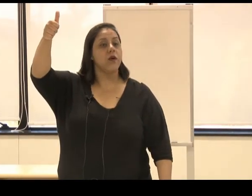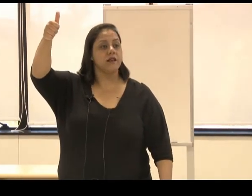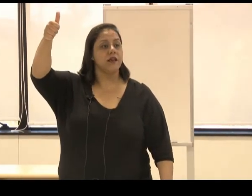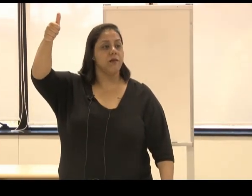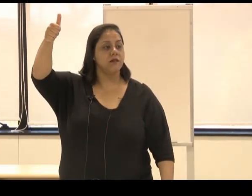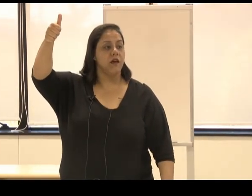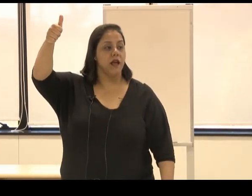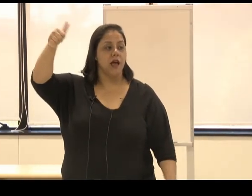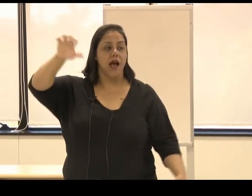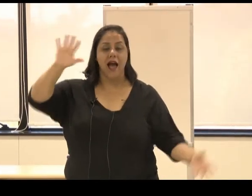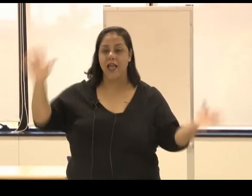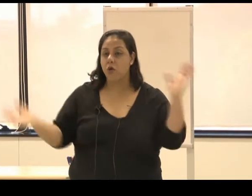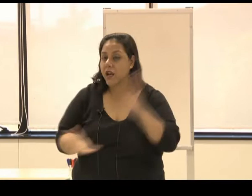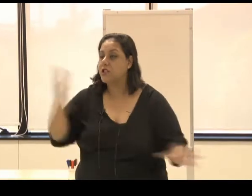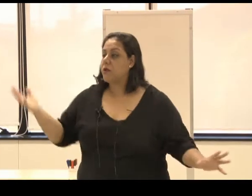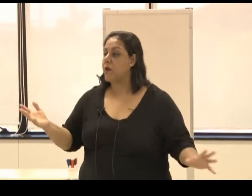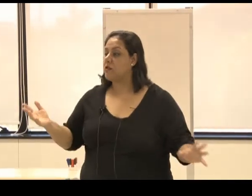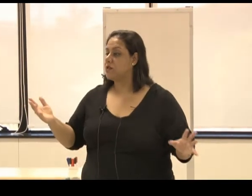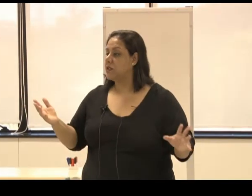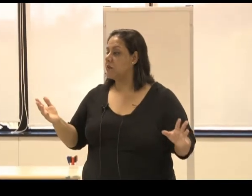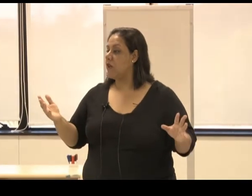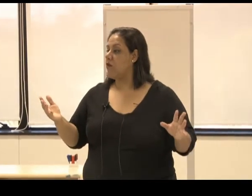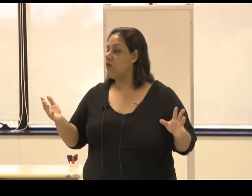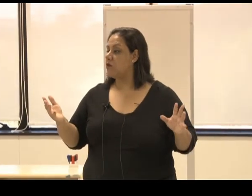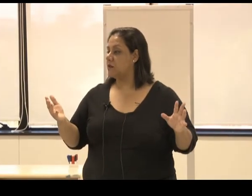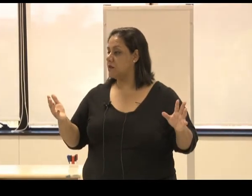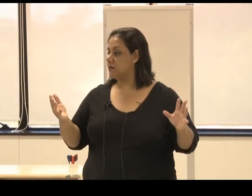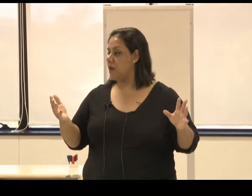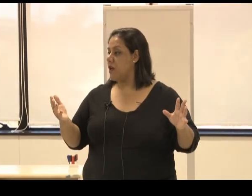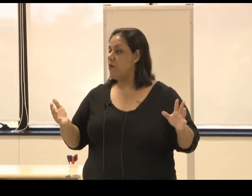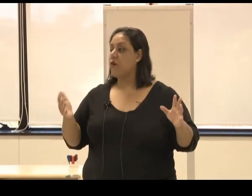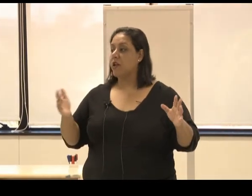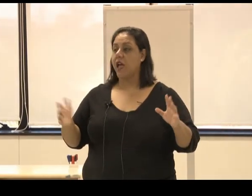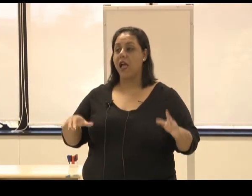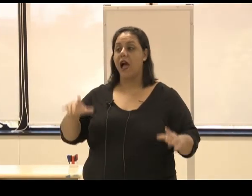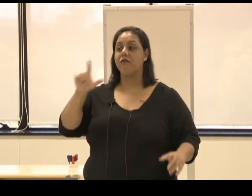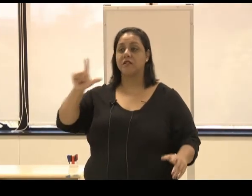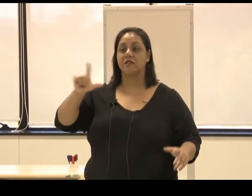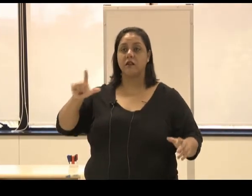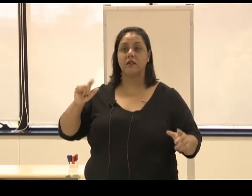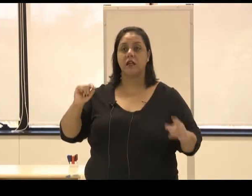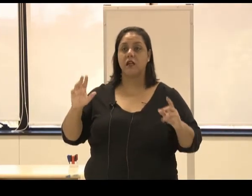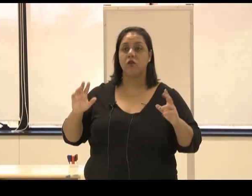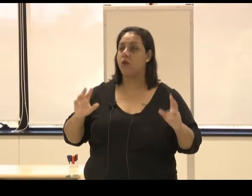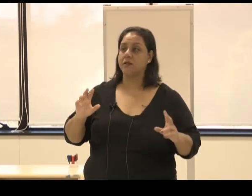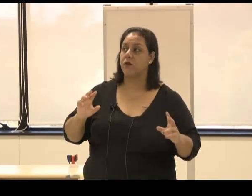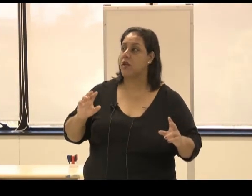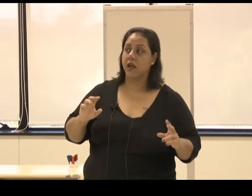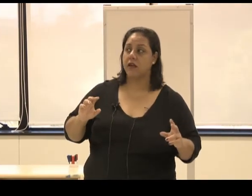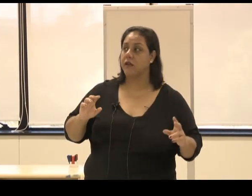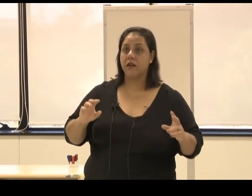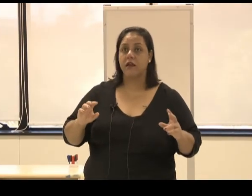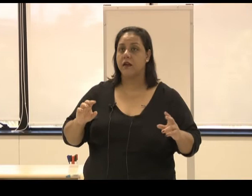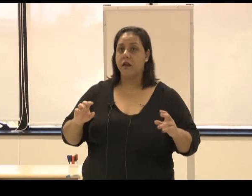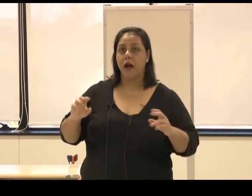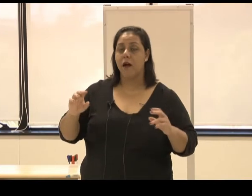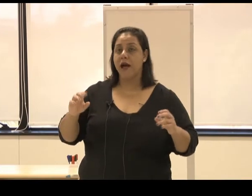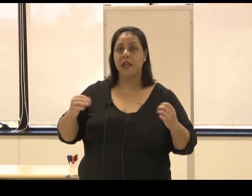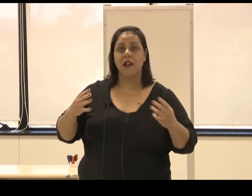Luísa é a mais velha. Aí é o grande momento de vocês ficarem confusas. Porque aí vocês falam assim, e o Lucas é o quê? A Marina não